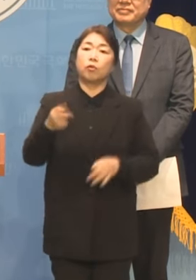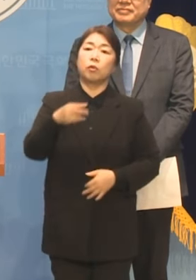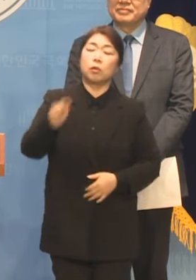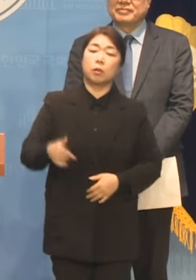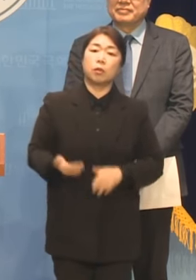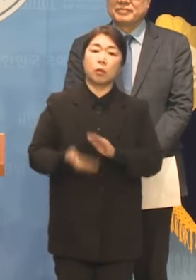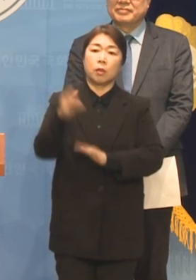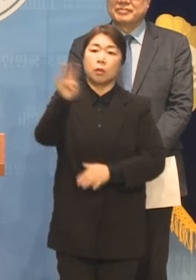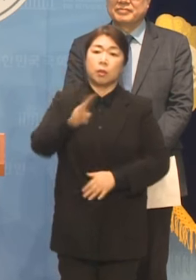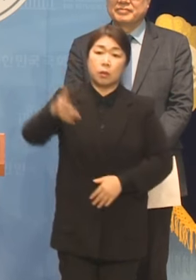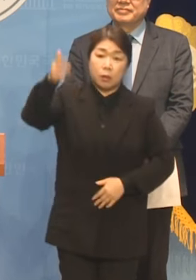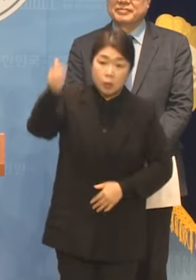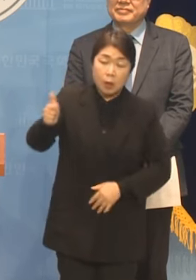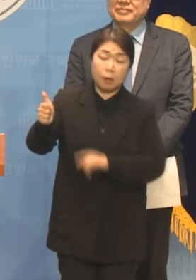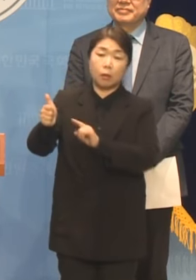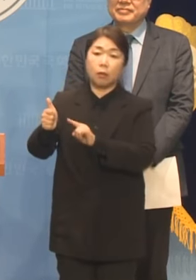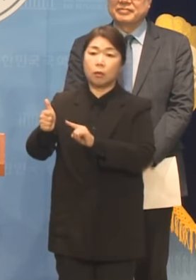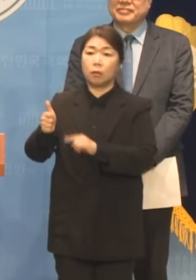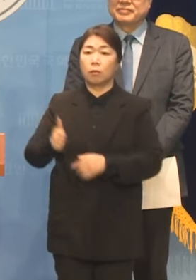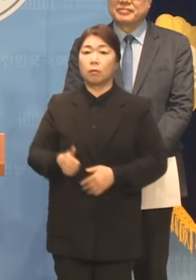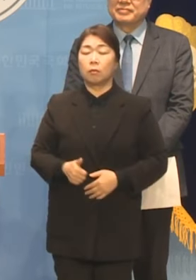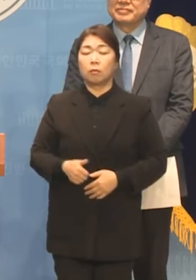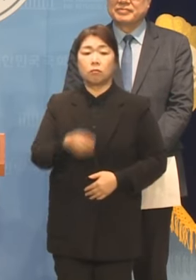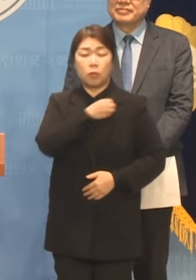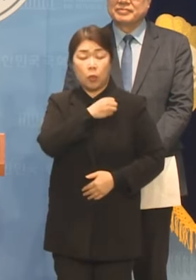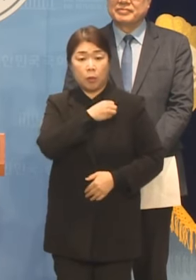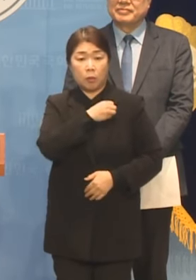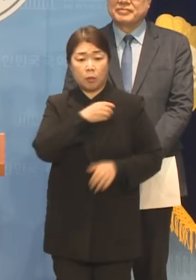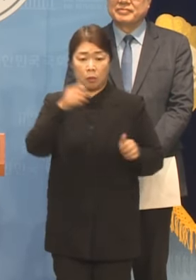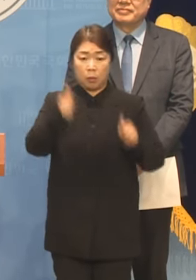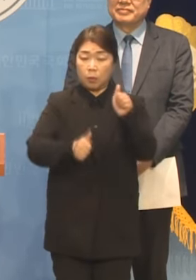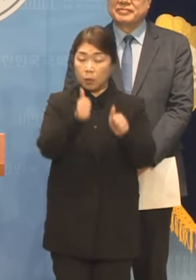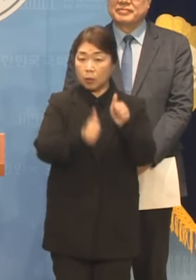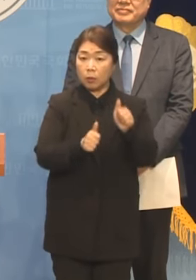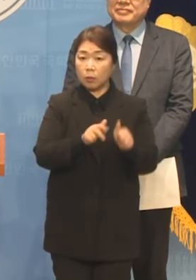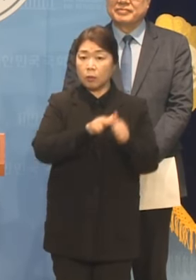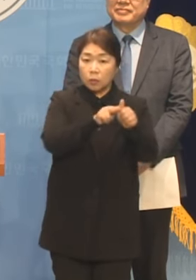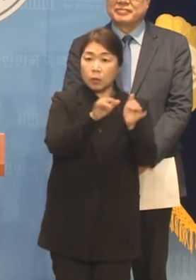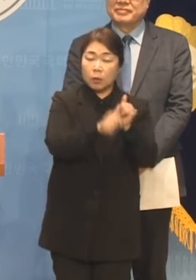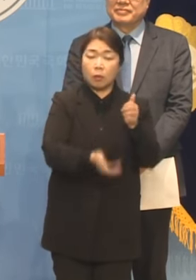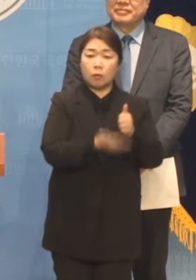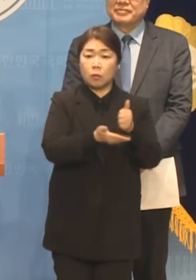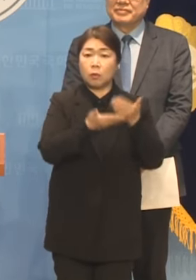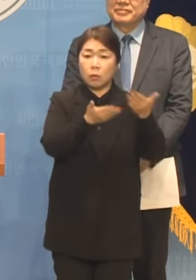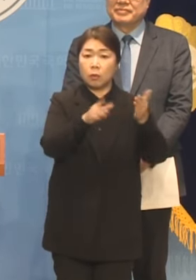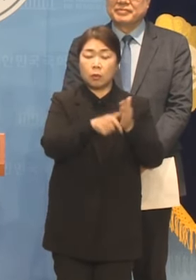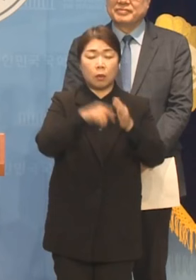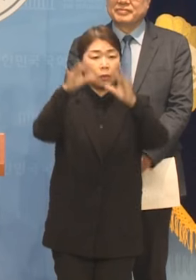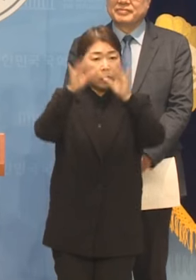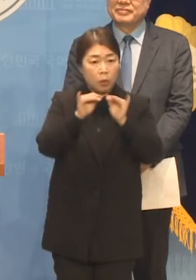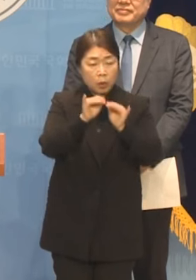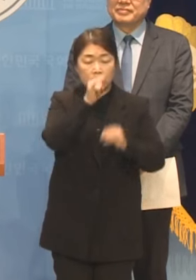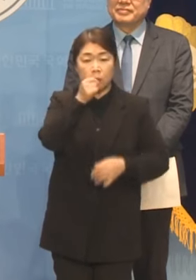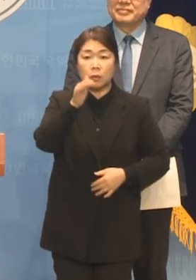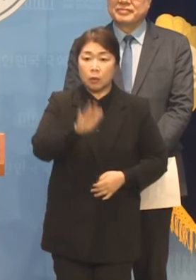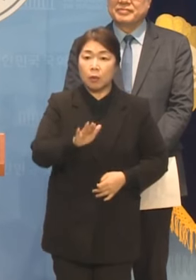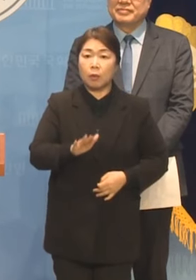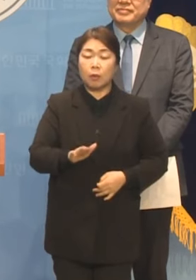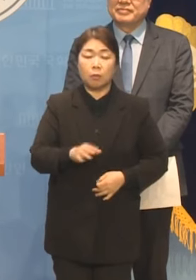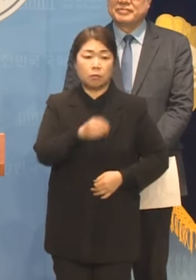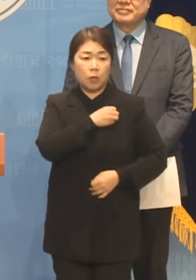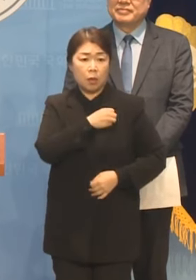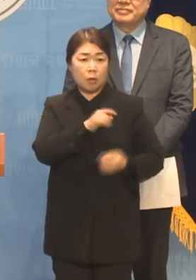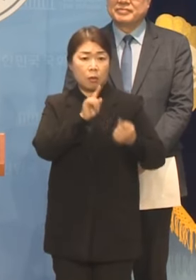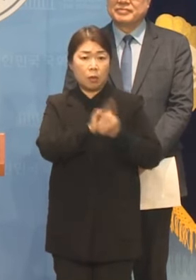전 시흥시장 같은 경우는 당의 경선 전략공천 방침에 동의했는데 불구하고 당을